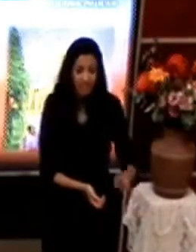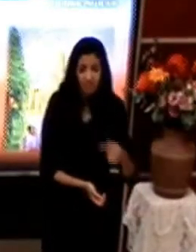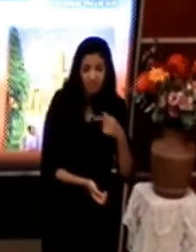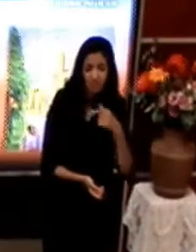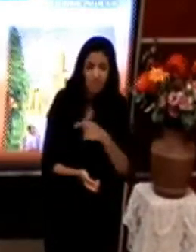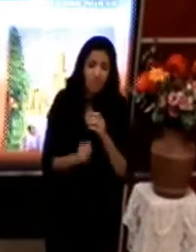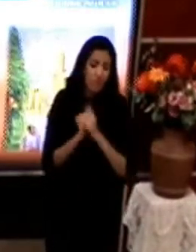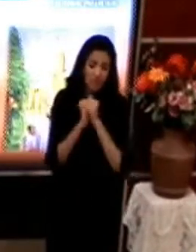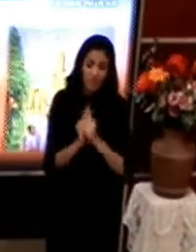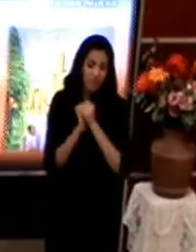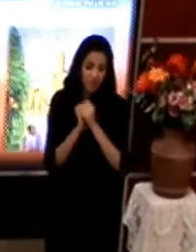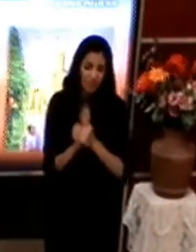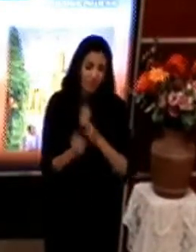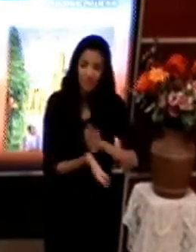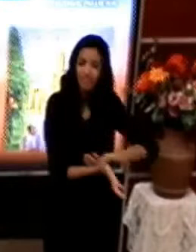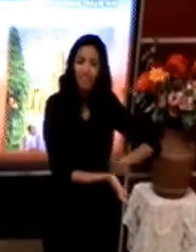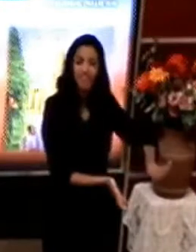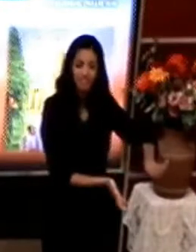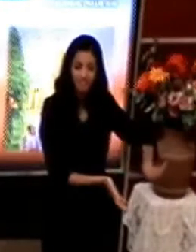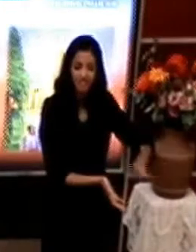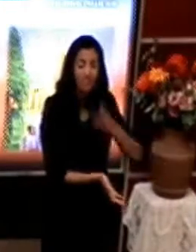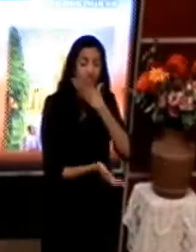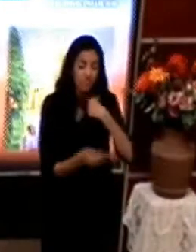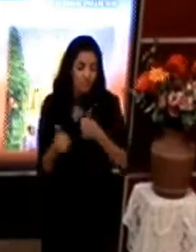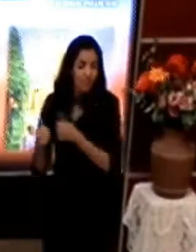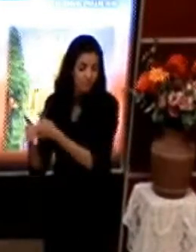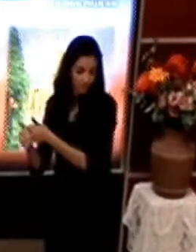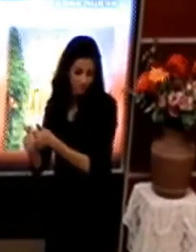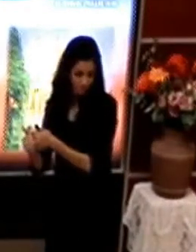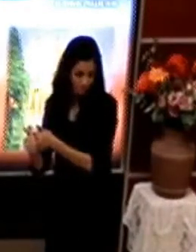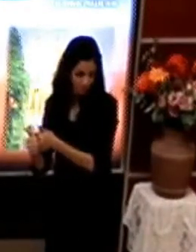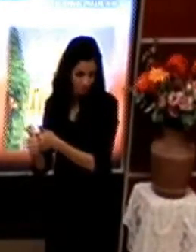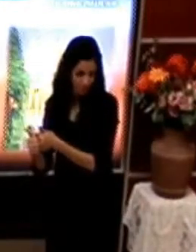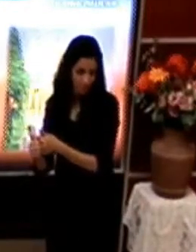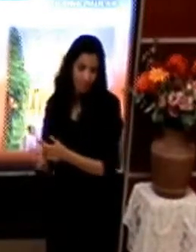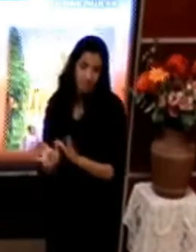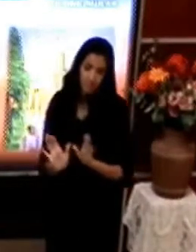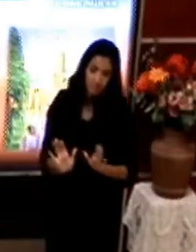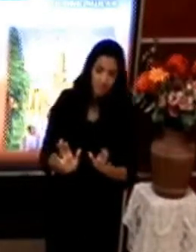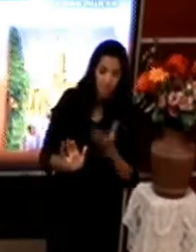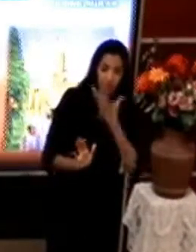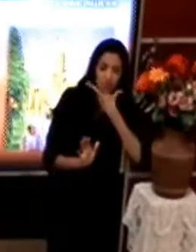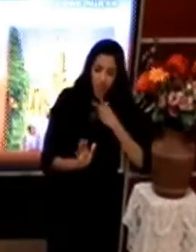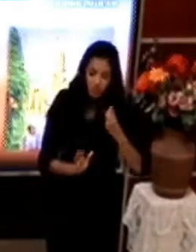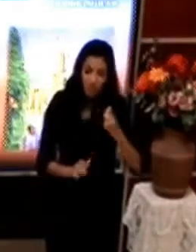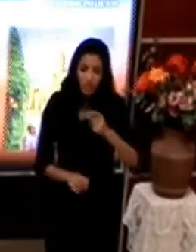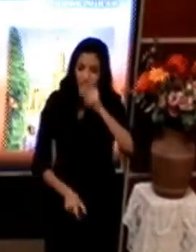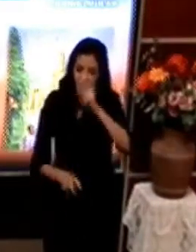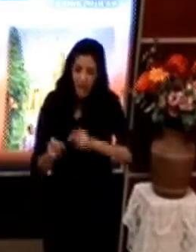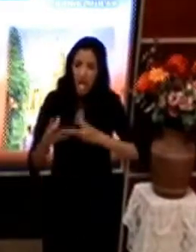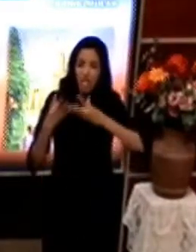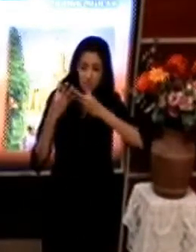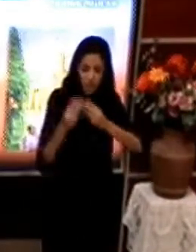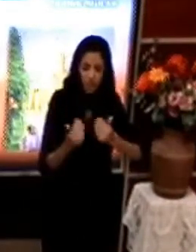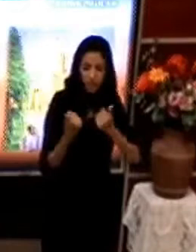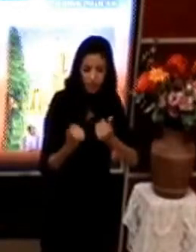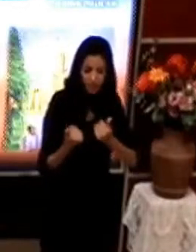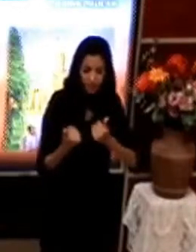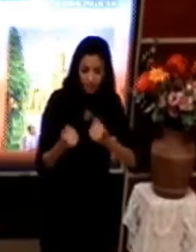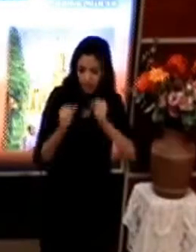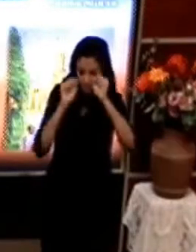par de oraciones y Dios de mi lado. Así que, y creo que Dios puede hacer muchas cosas, y si a veces